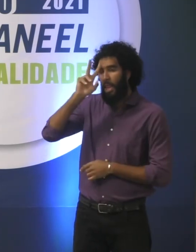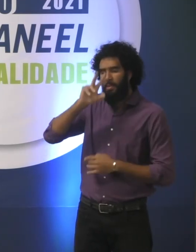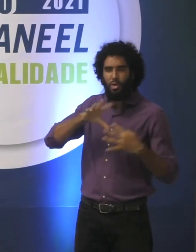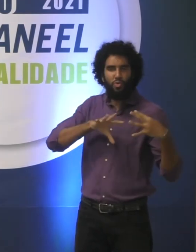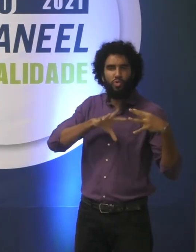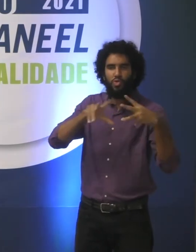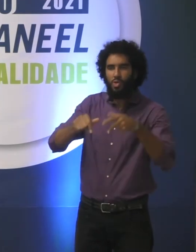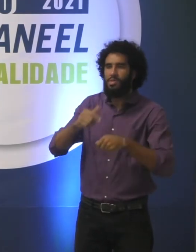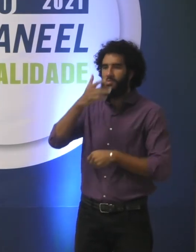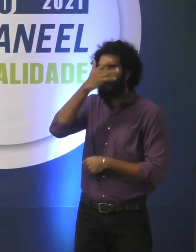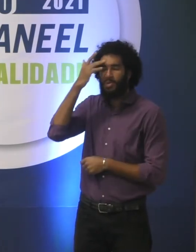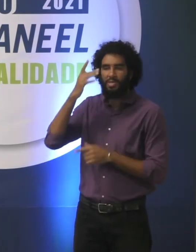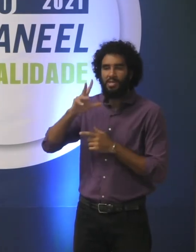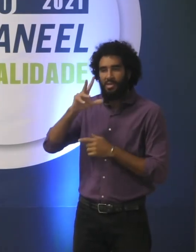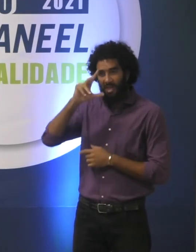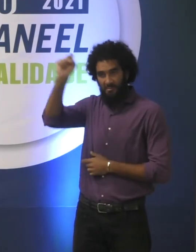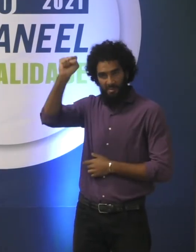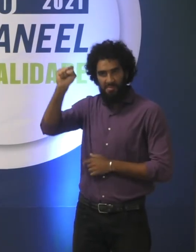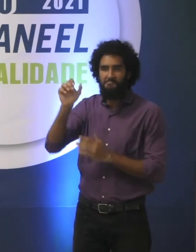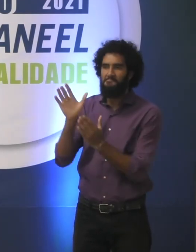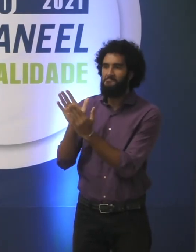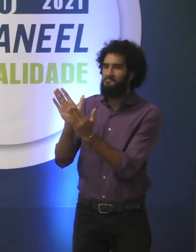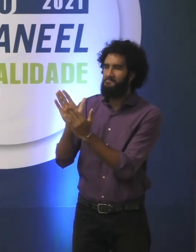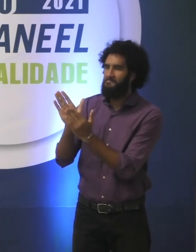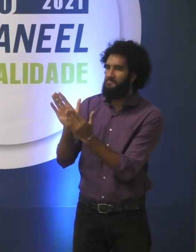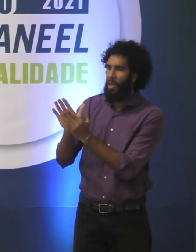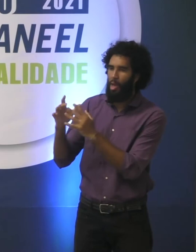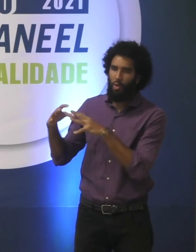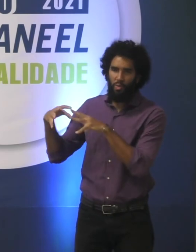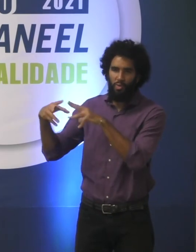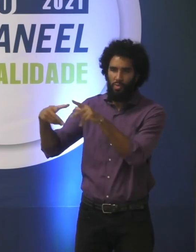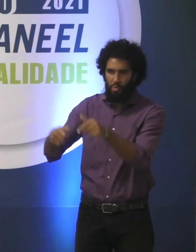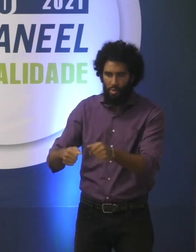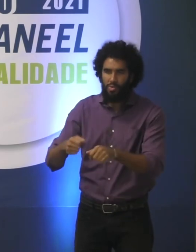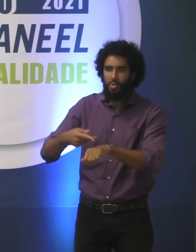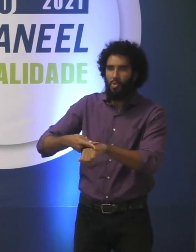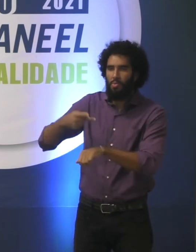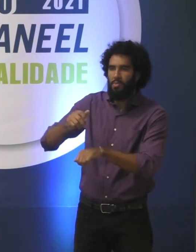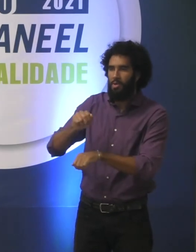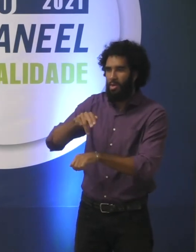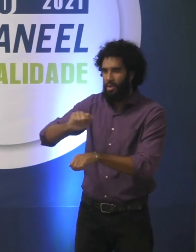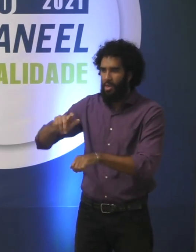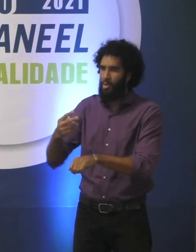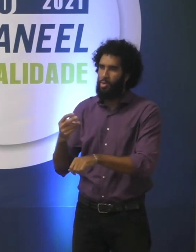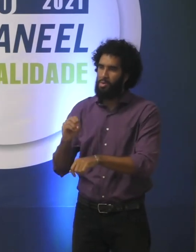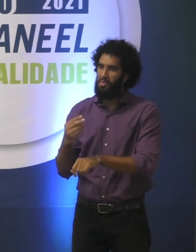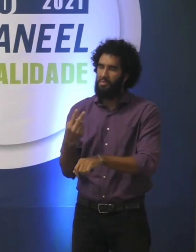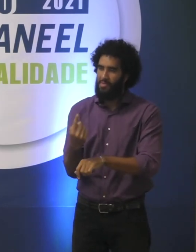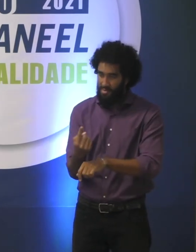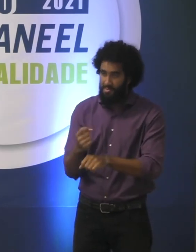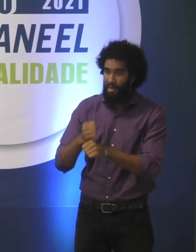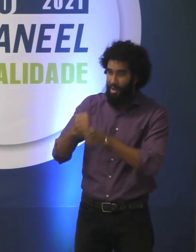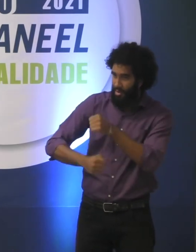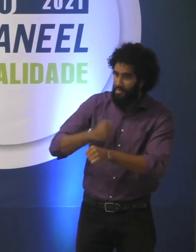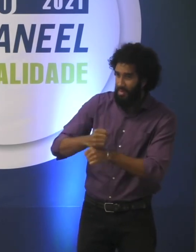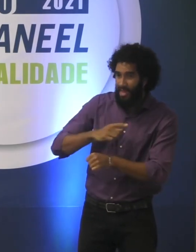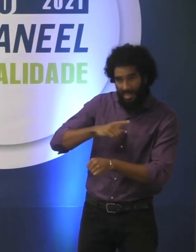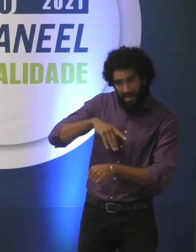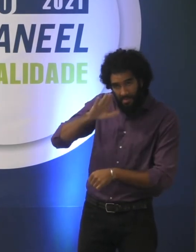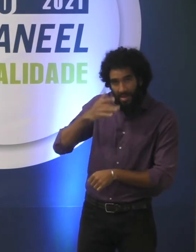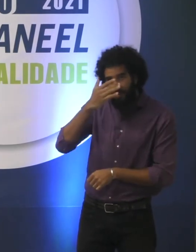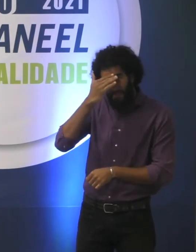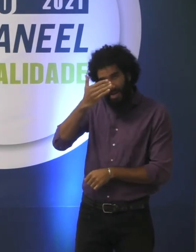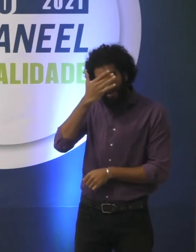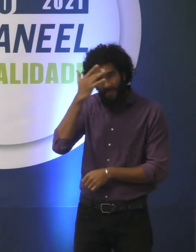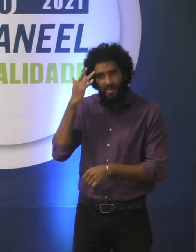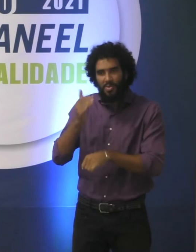venceram nesta tarde, parabeniza todos os vencedores do Prêmio ANEEL de Qualidade 2021. Ano que vem tem mais, agradecemos a audiência que nos acompanhou